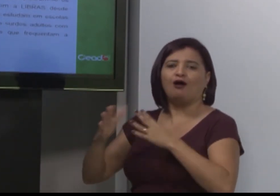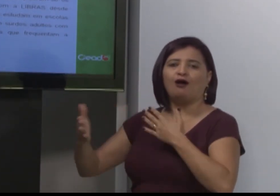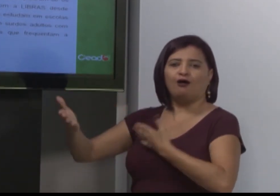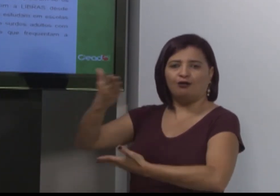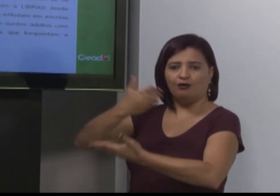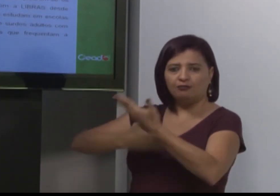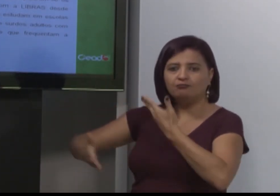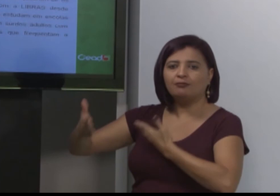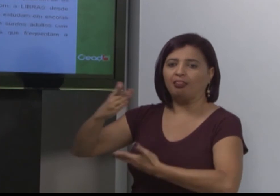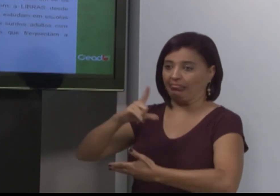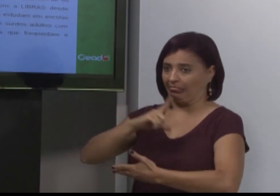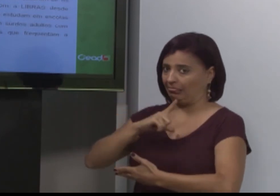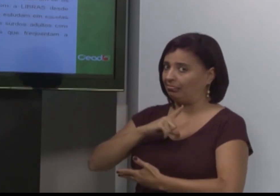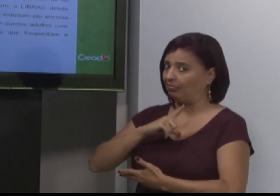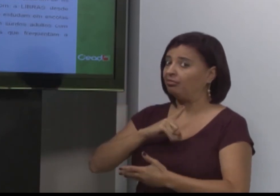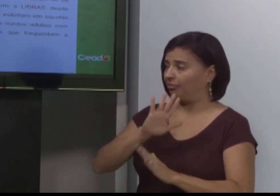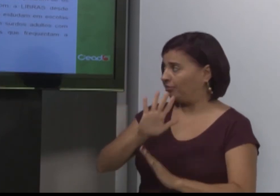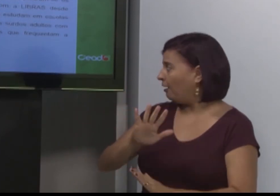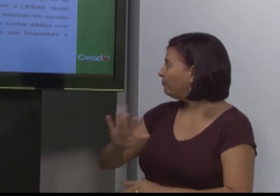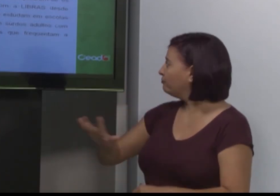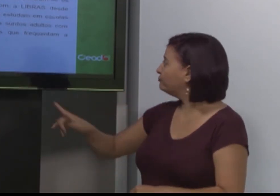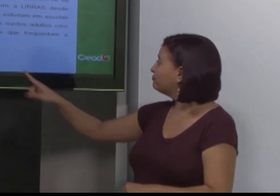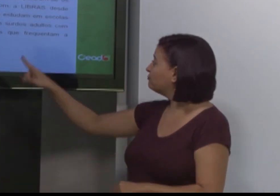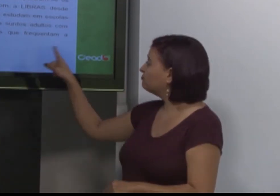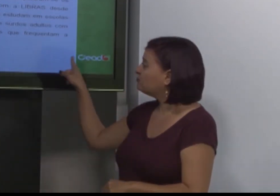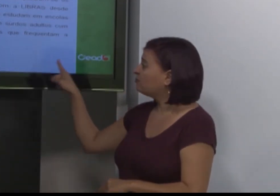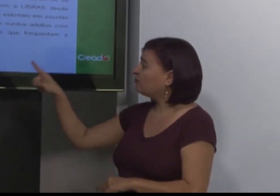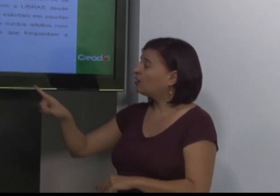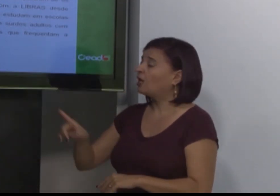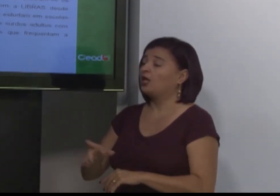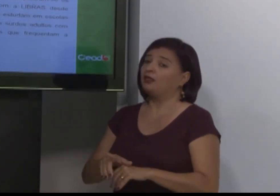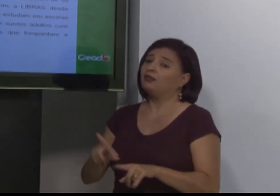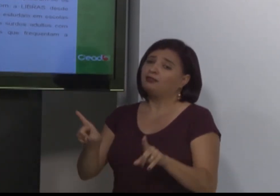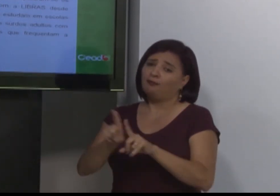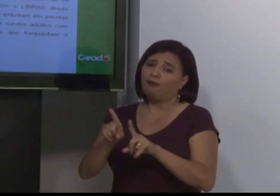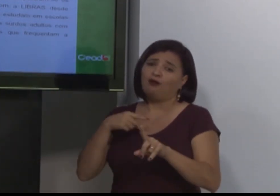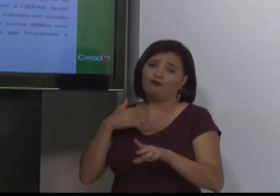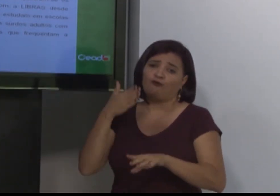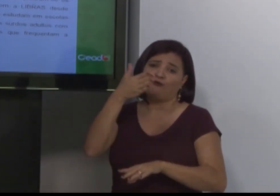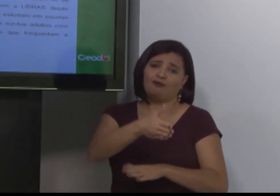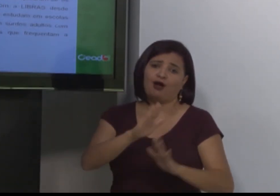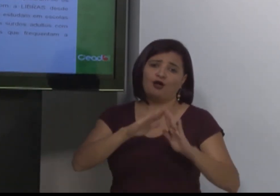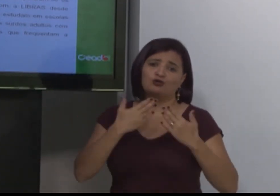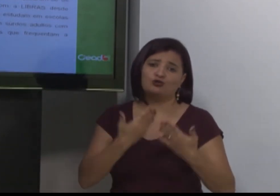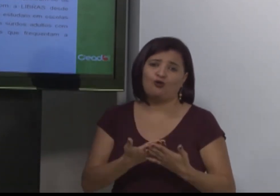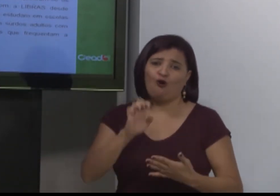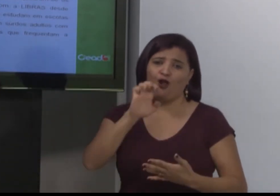Há uma relação, há uma interação por meio dessa língua.